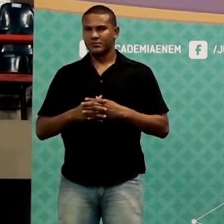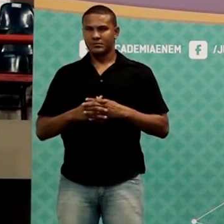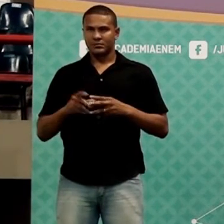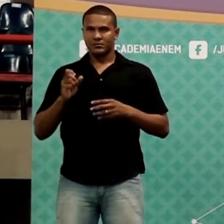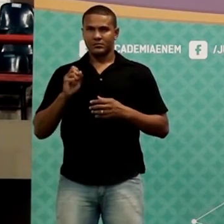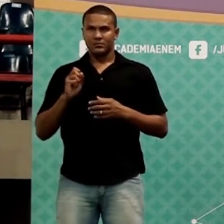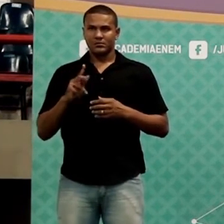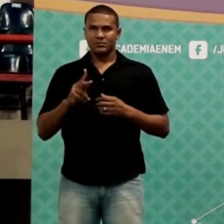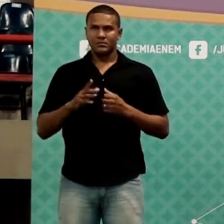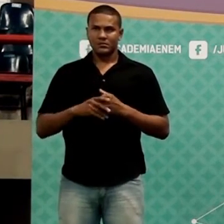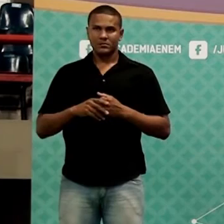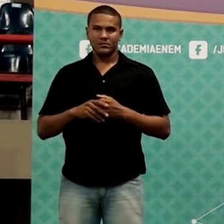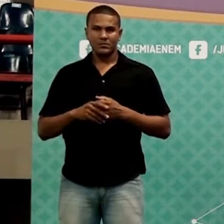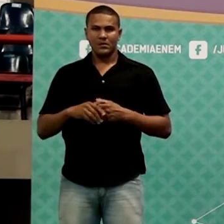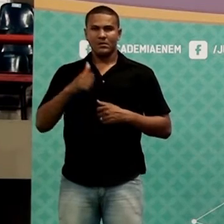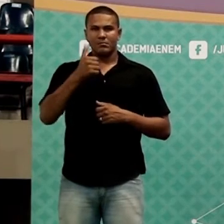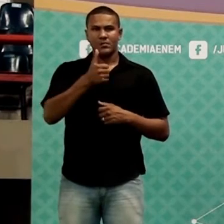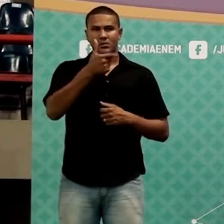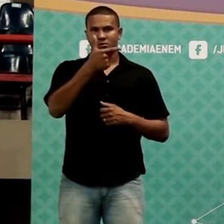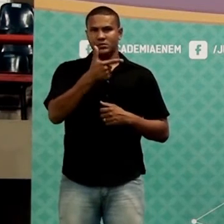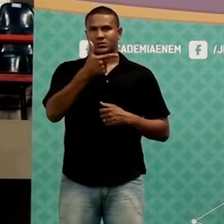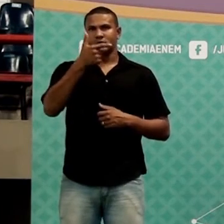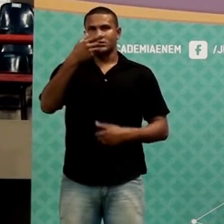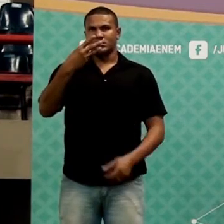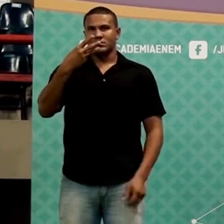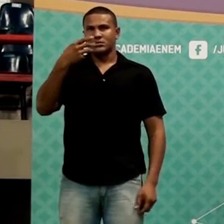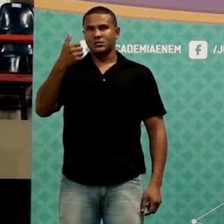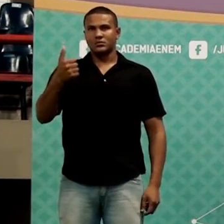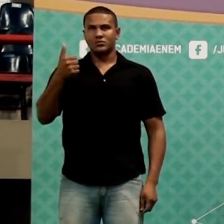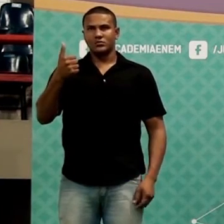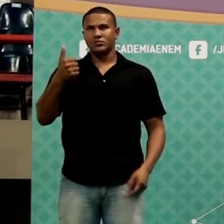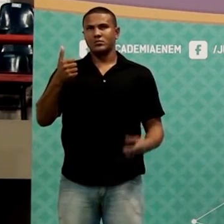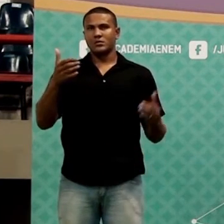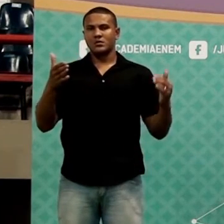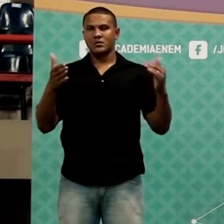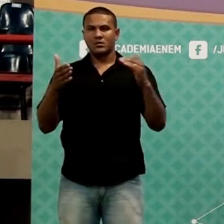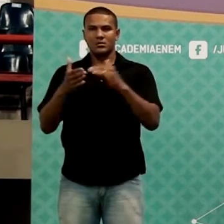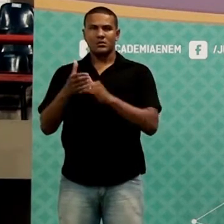certo? Foi de 1231 a 1780.